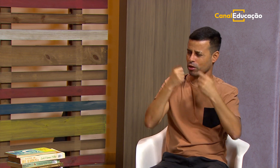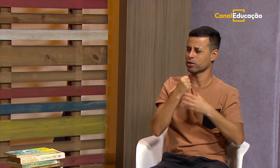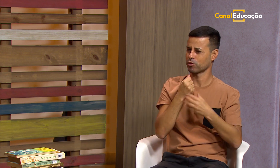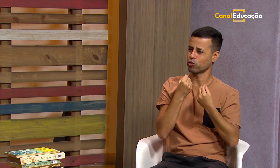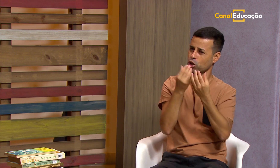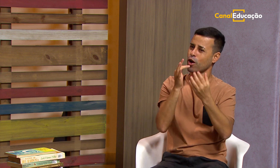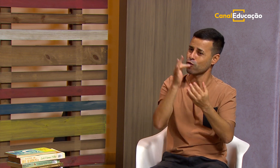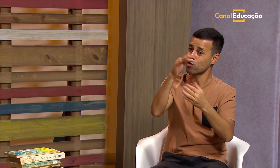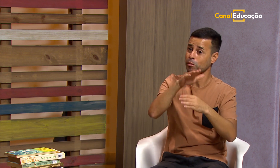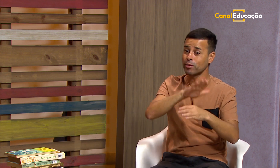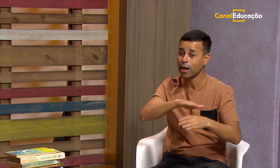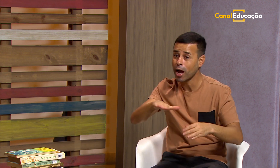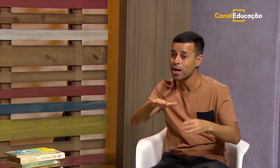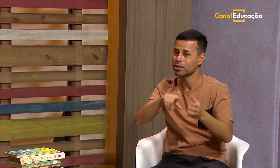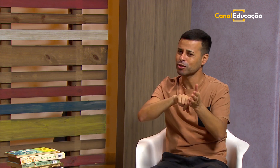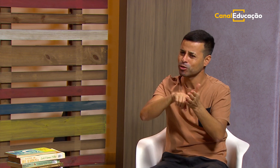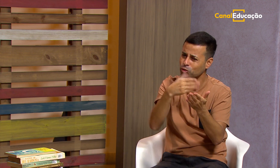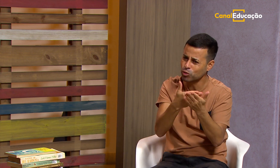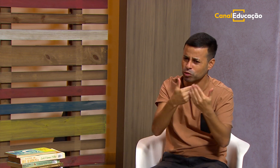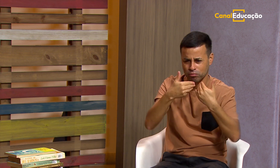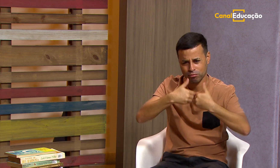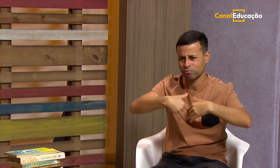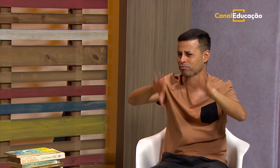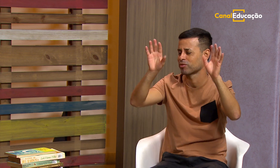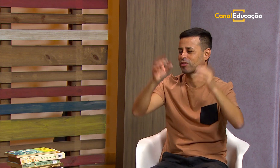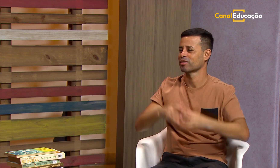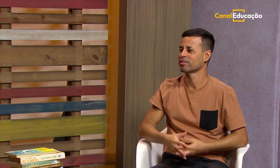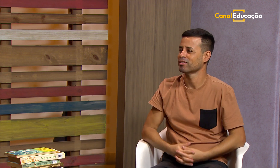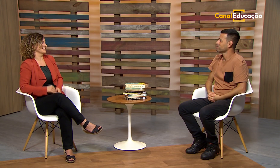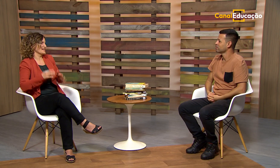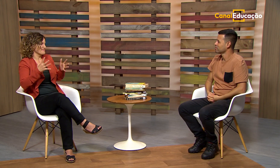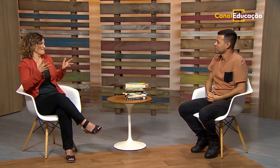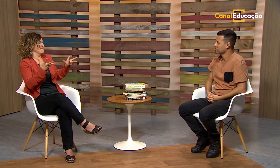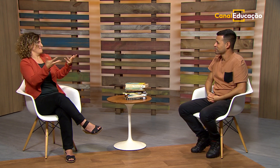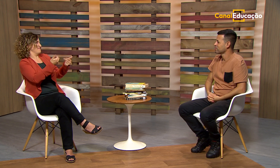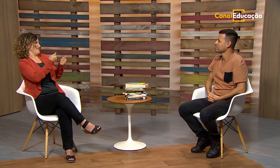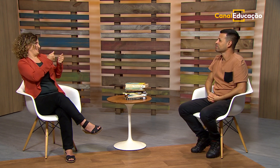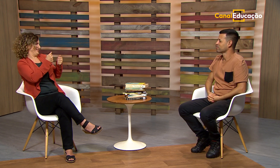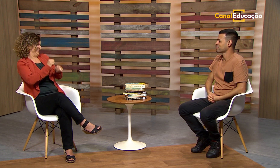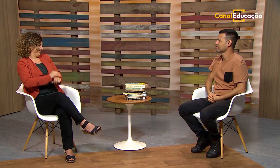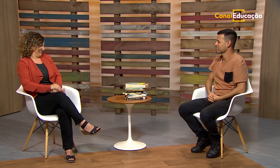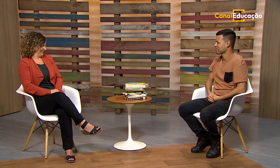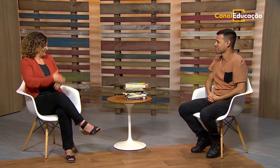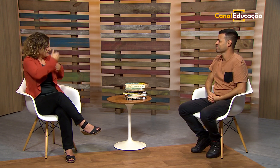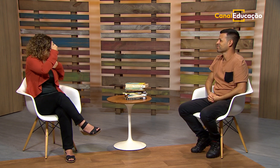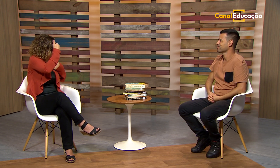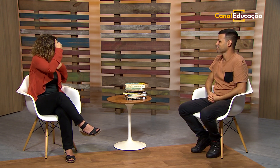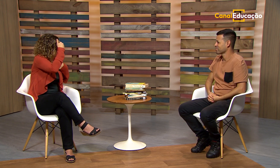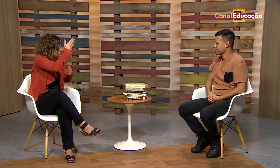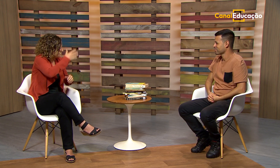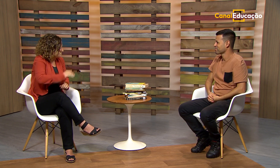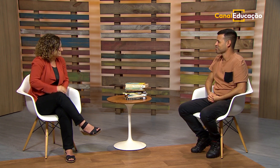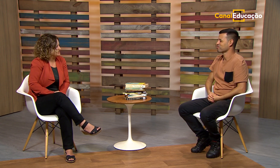quero garantir os registros para o estudo e pesquisa no YouTube. Sensacional. E obrigada mais uma